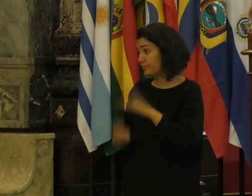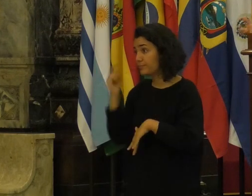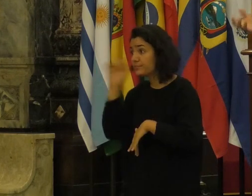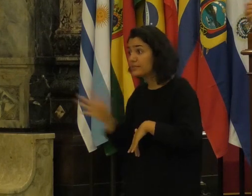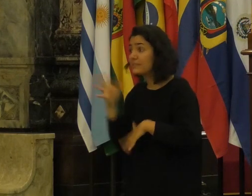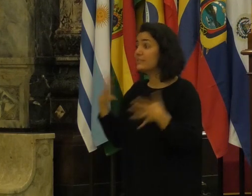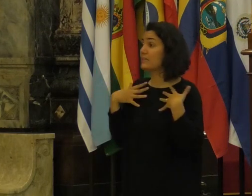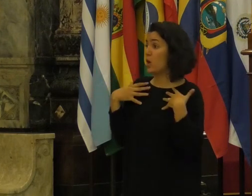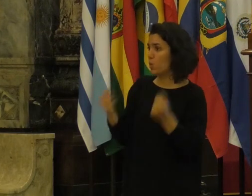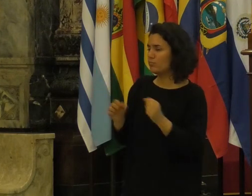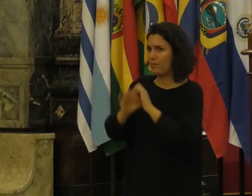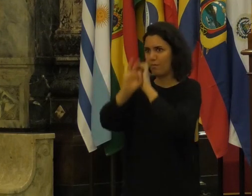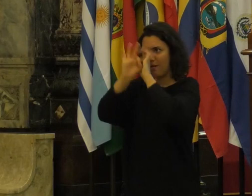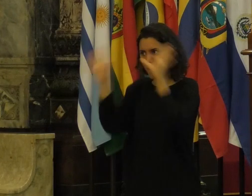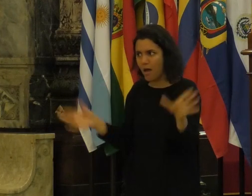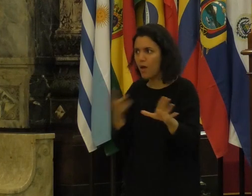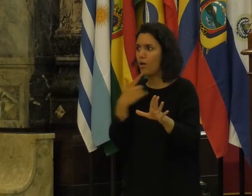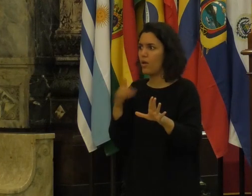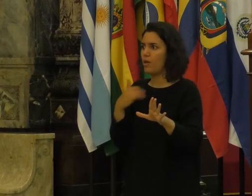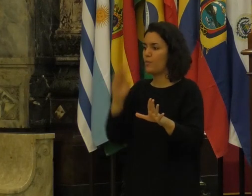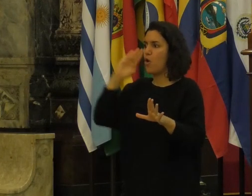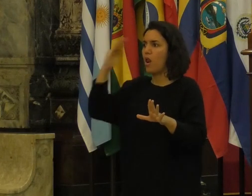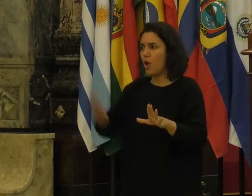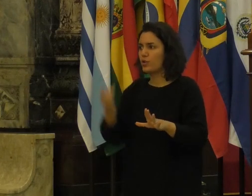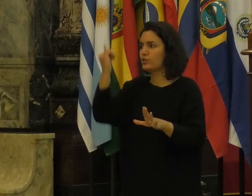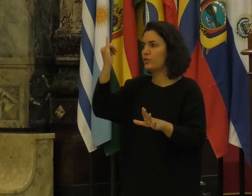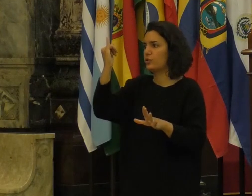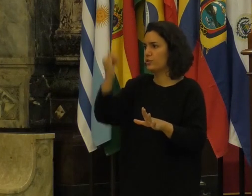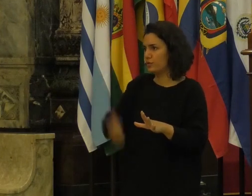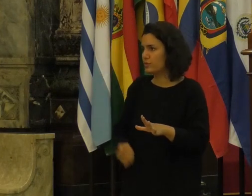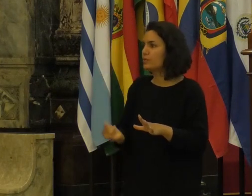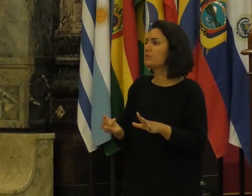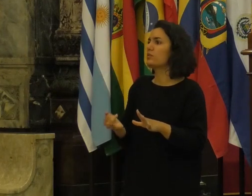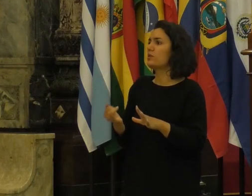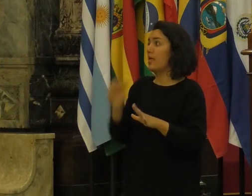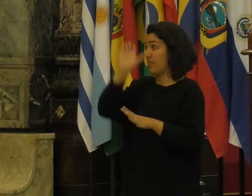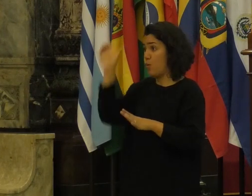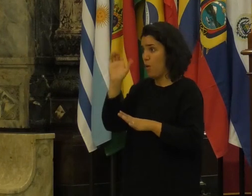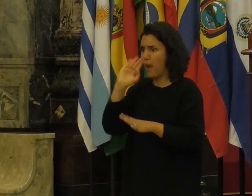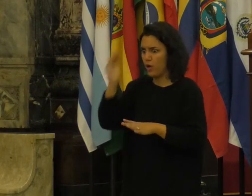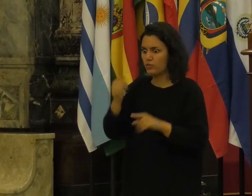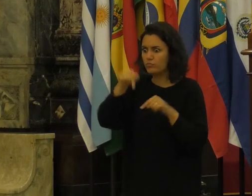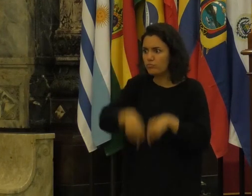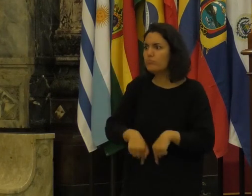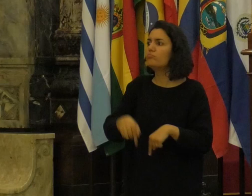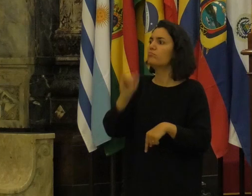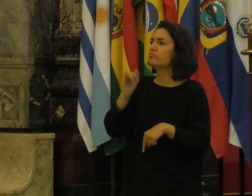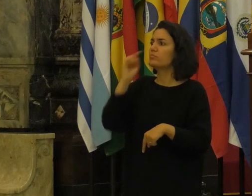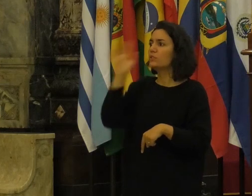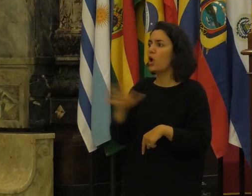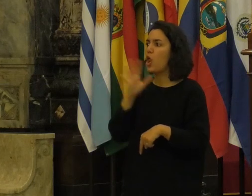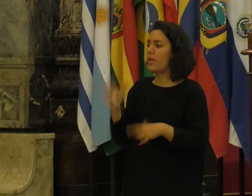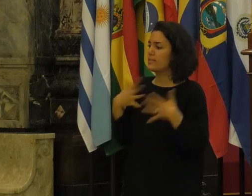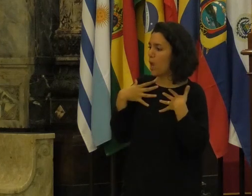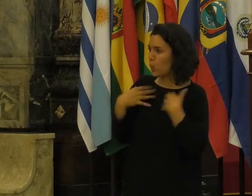salud, claramente reconocida por los grandes adalides del primer mundo sobre psicología de la salud y la psicología